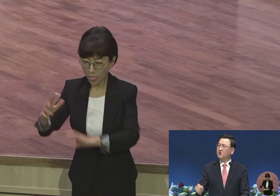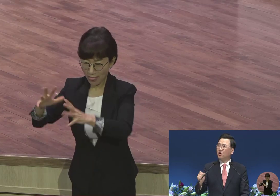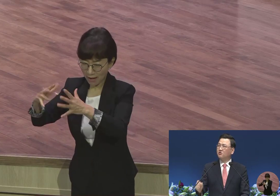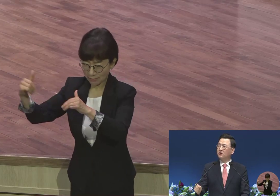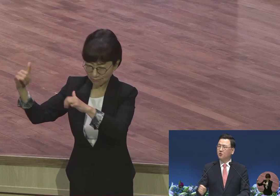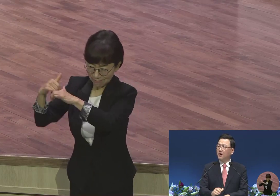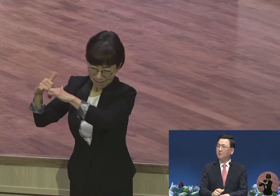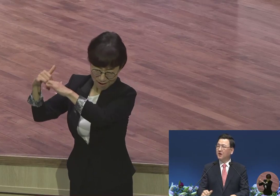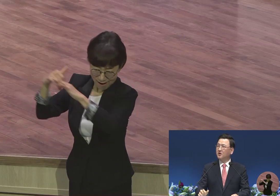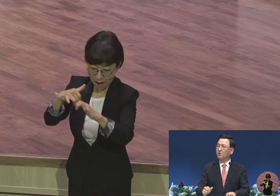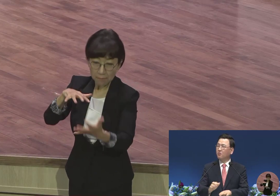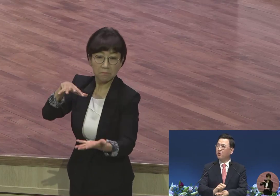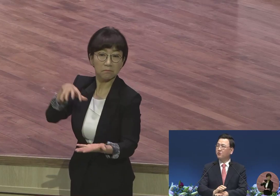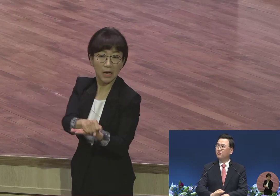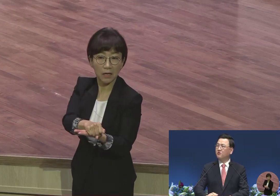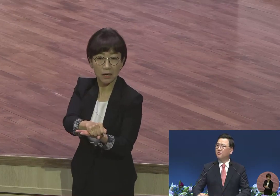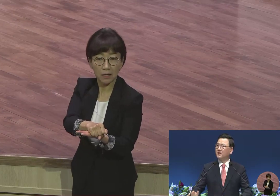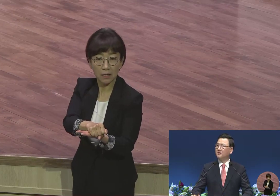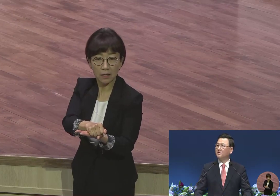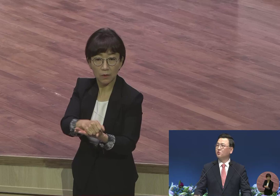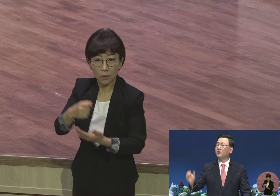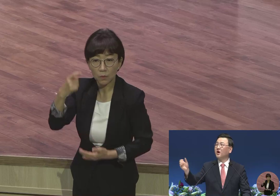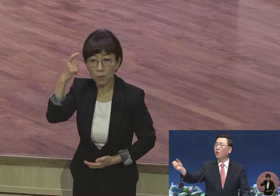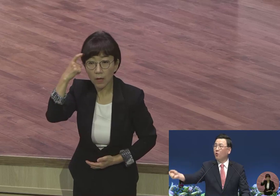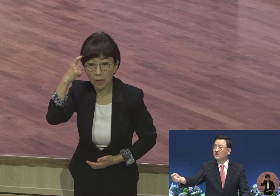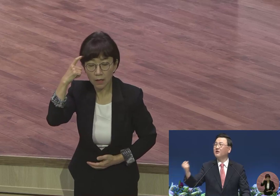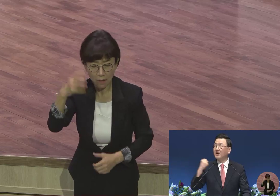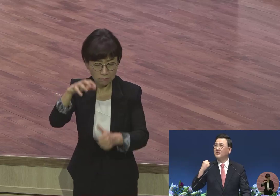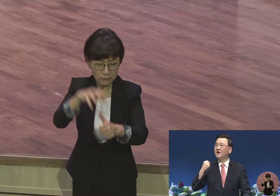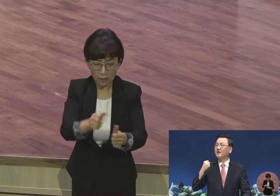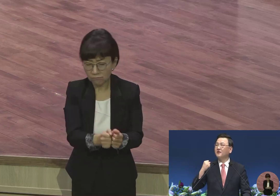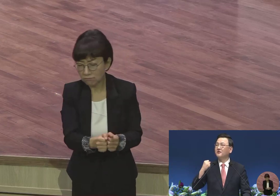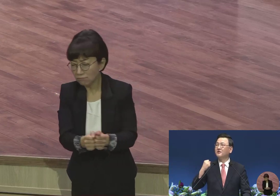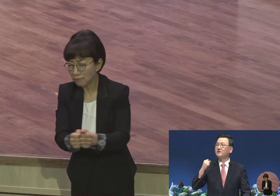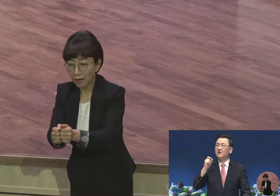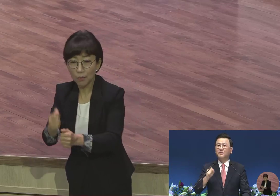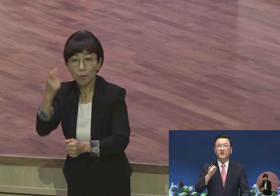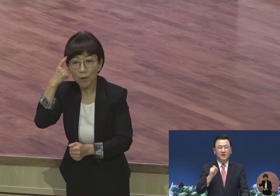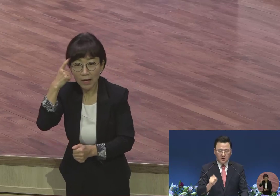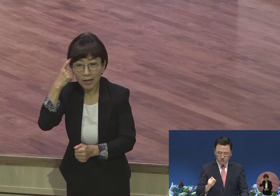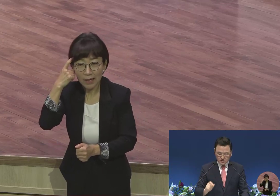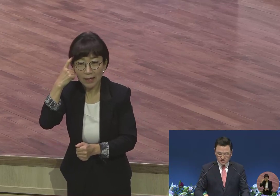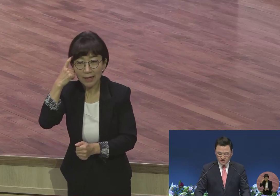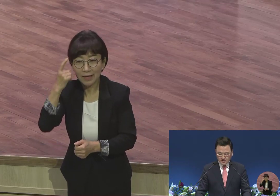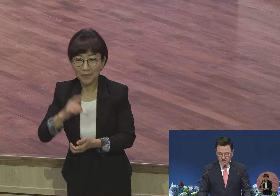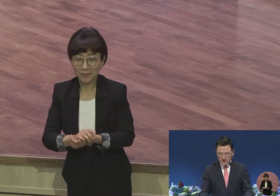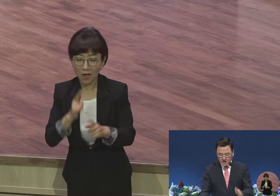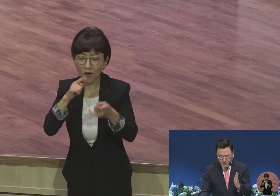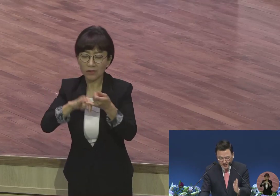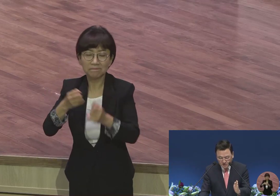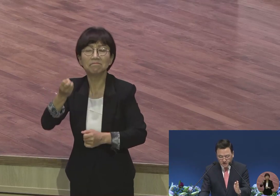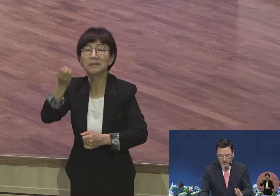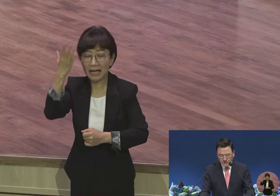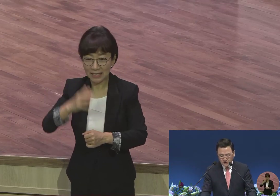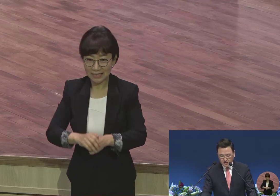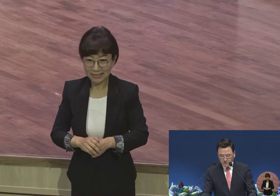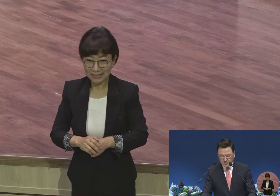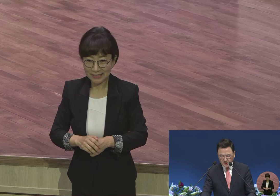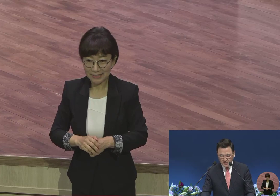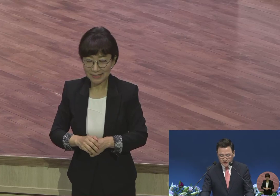얘기하는 성전이 훼파되고 포로로 끌려갔다. 돌아오자마자 느헤미야는 알고 있었던 거예요. 이